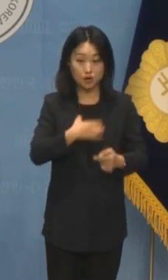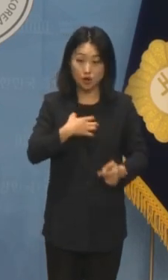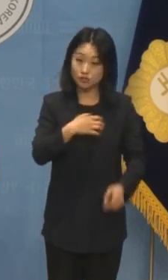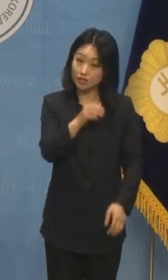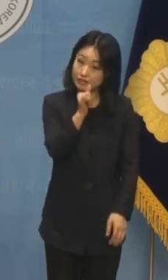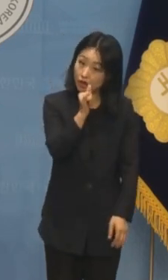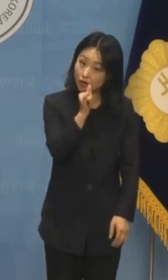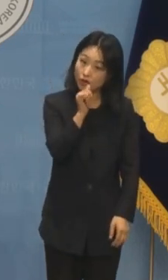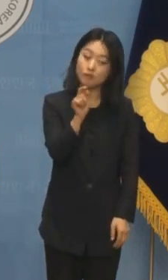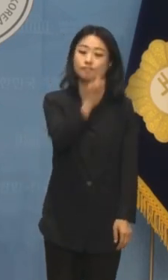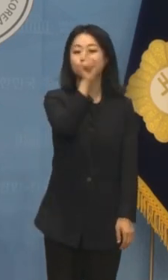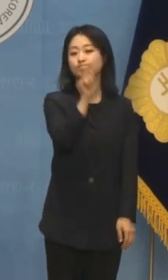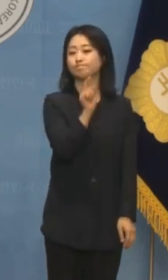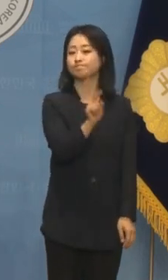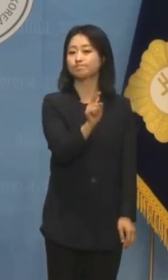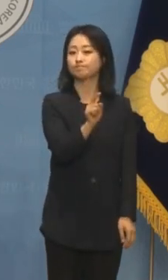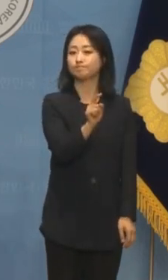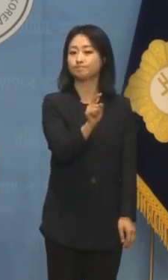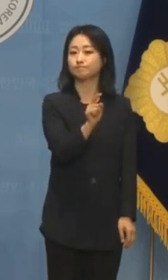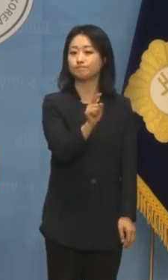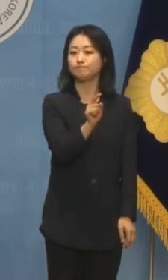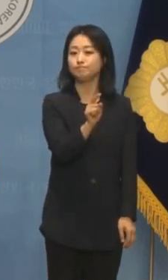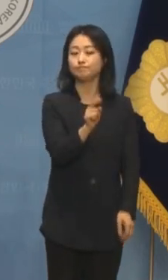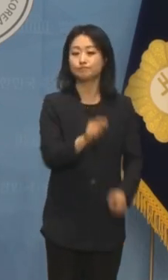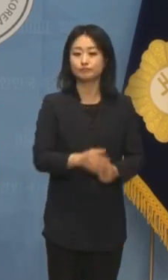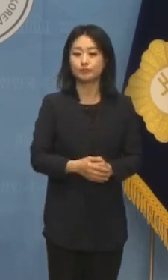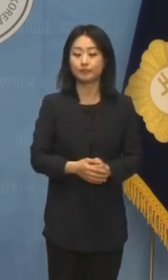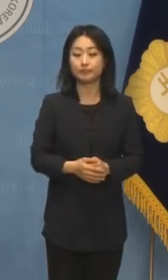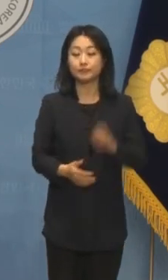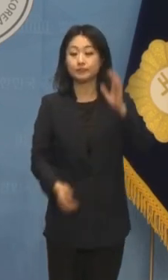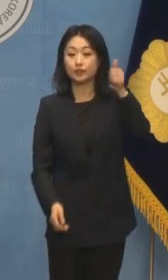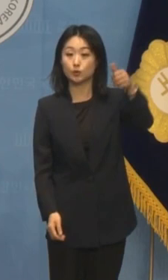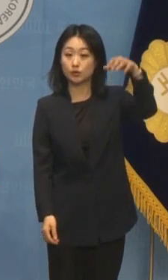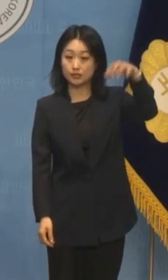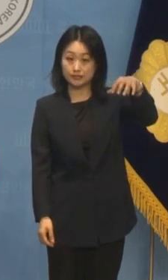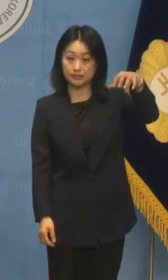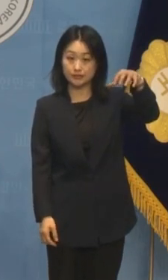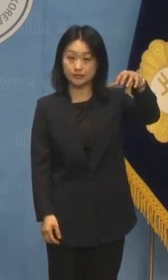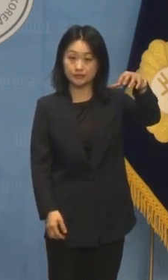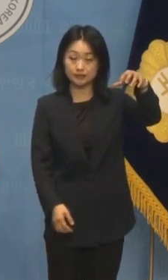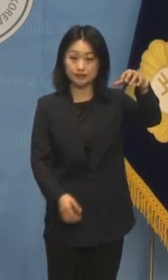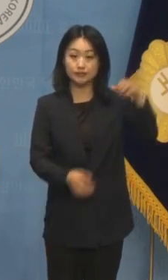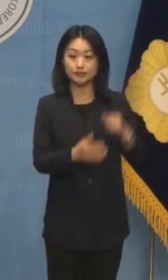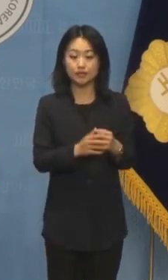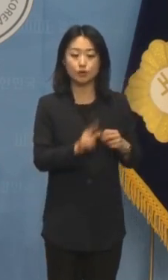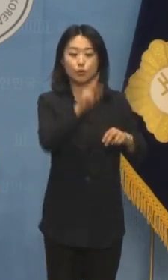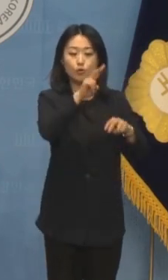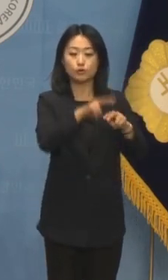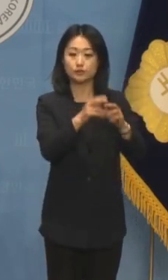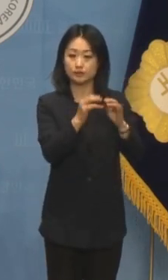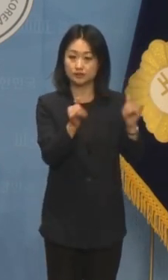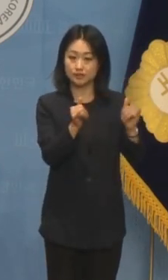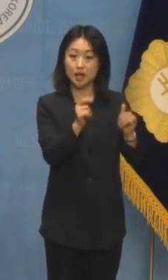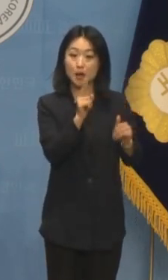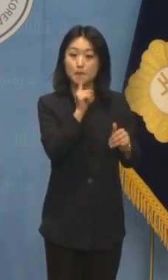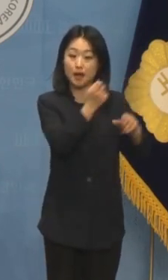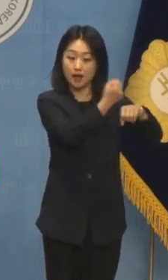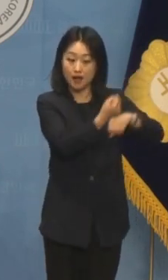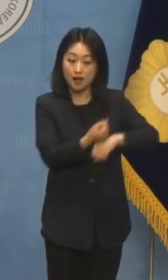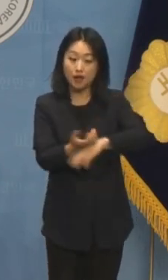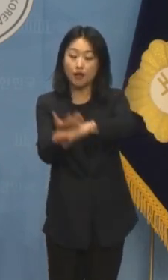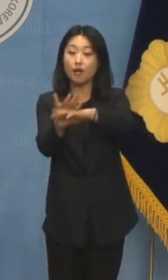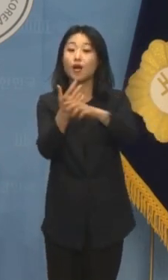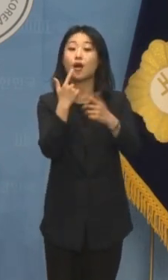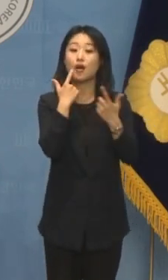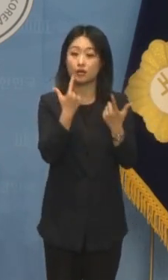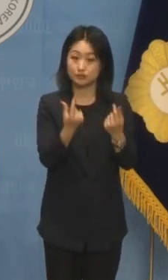건지도 모르겠습니다. 이번 대통령실 고위 관계자의 전원으로 윤 대통령에 대한